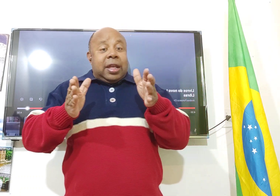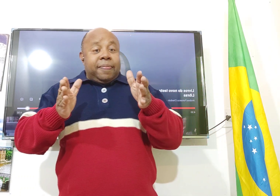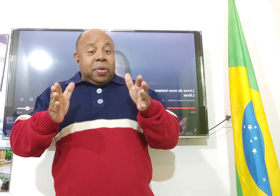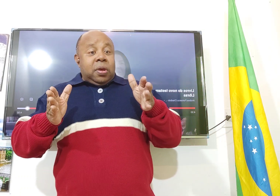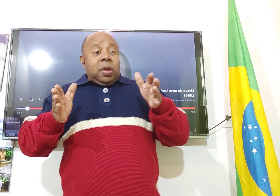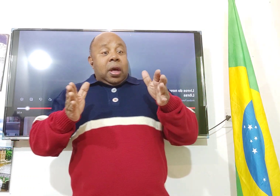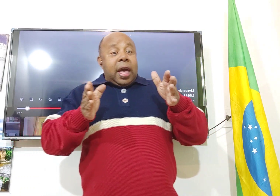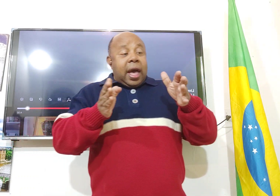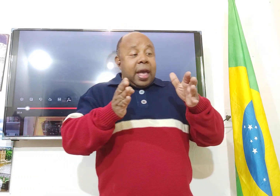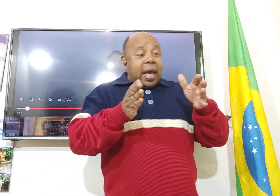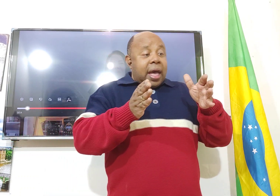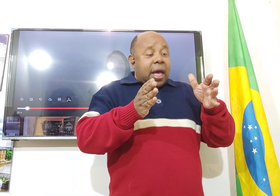tem